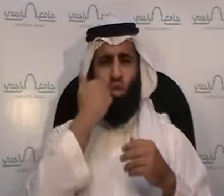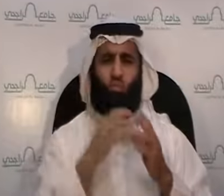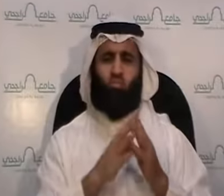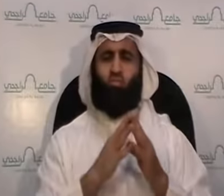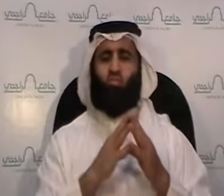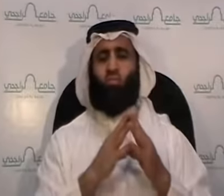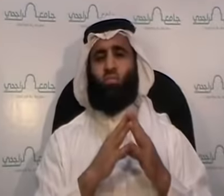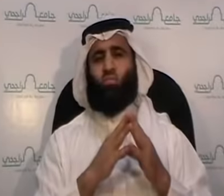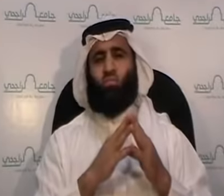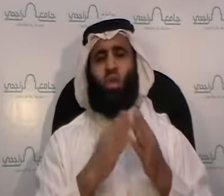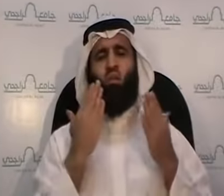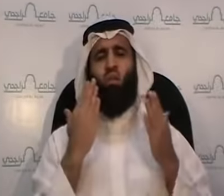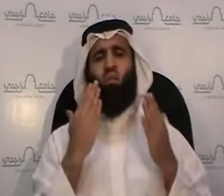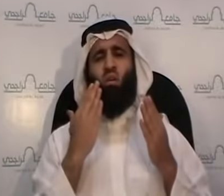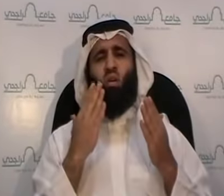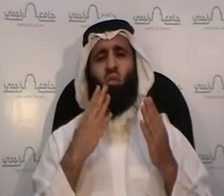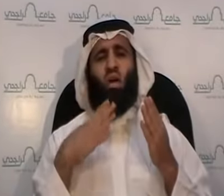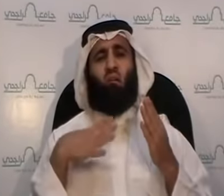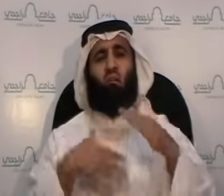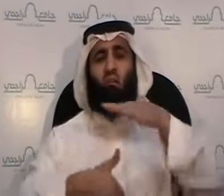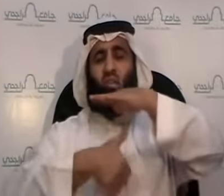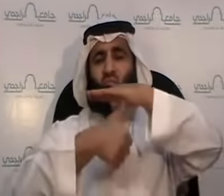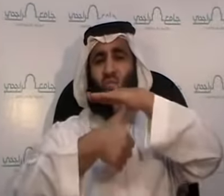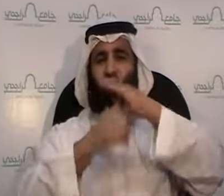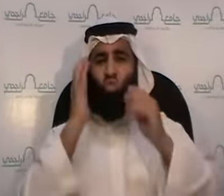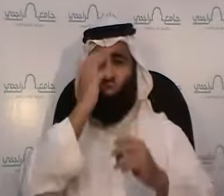عليك بطاغيتهم بشار، اللهم عليك